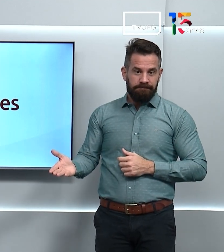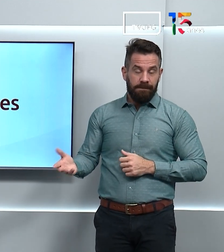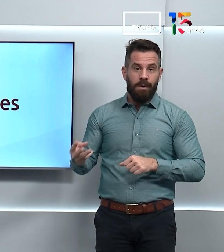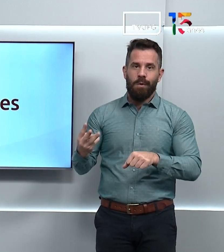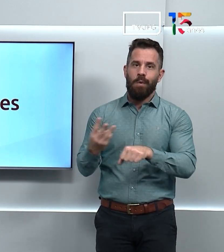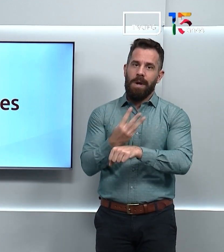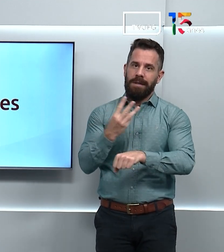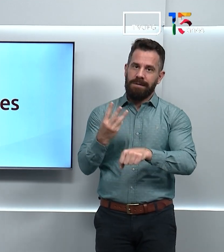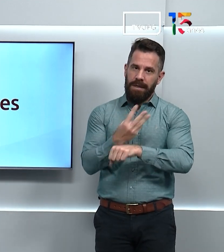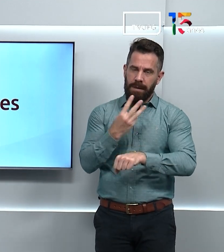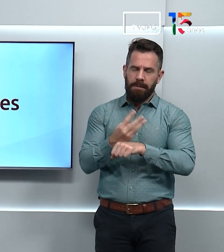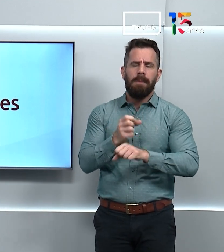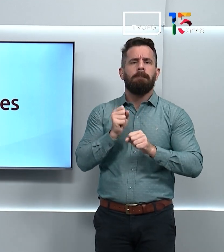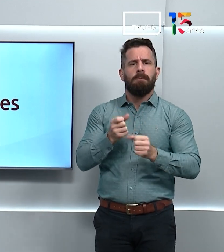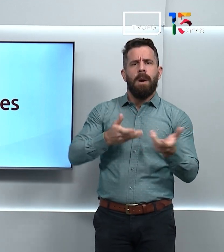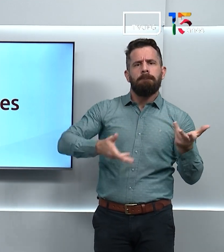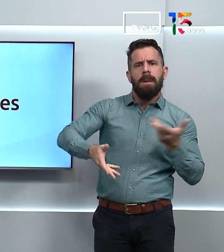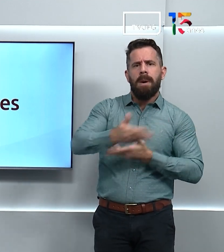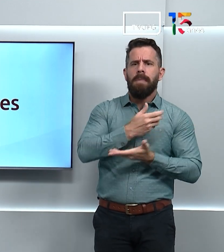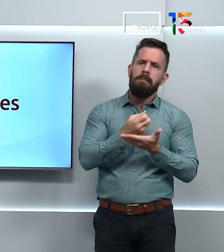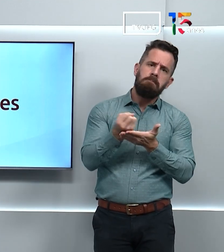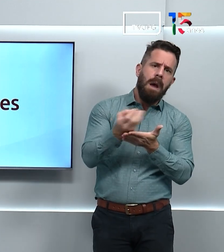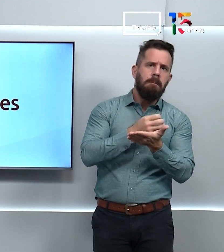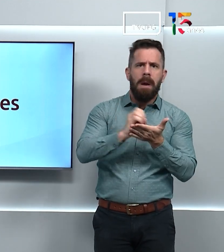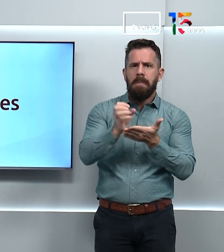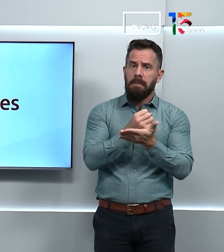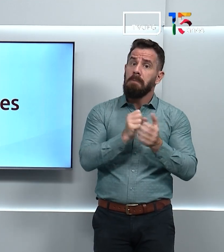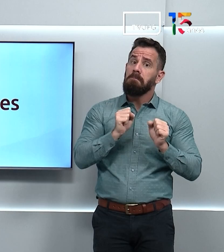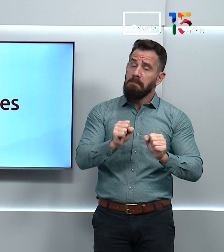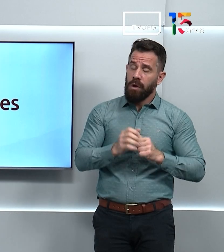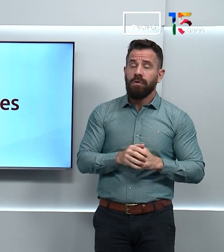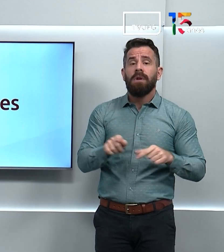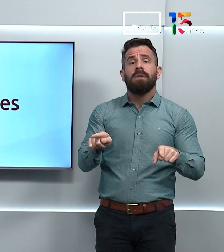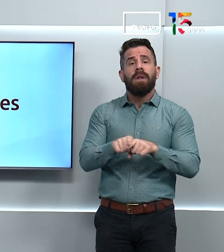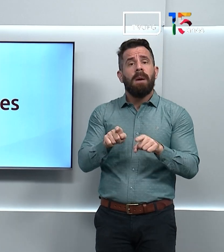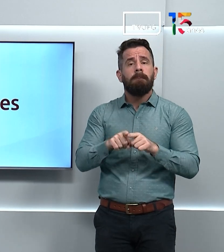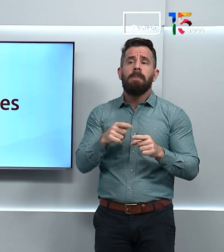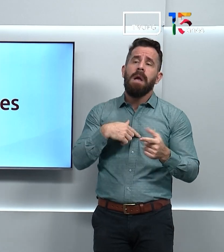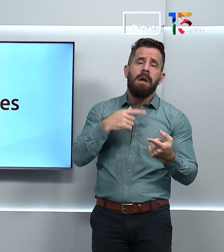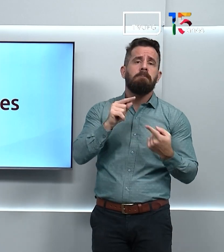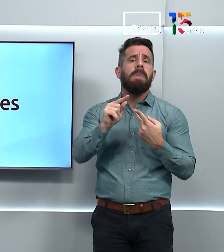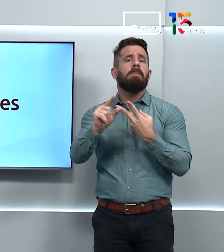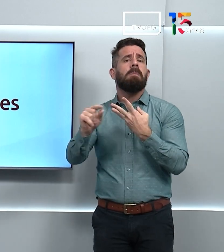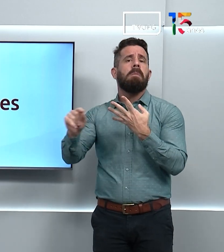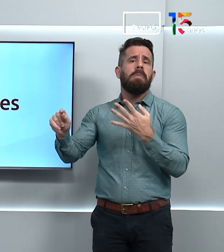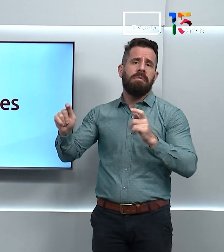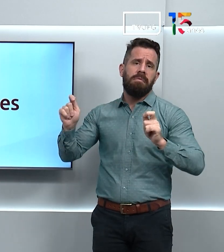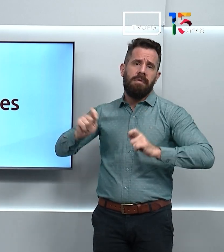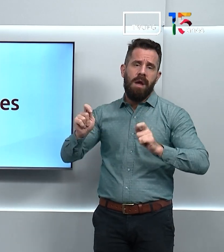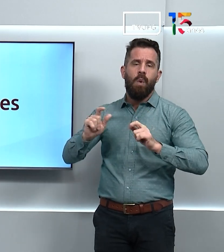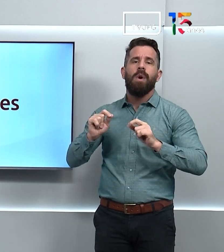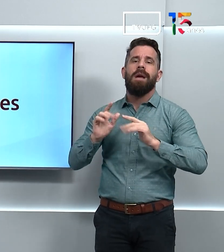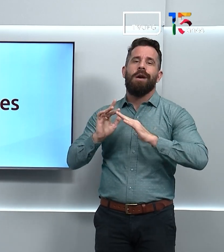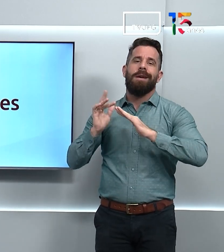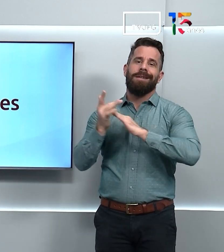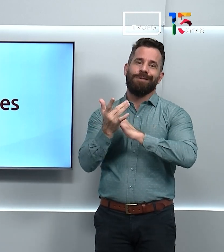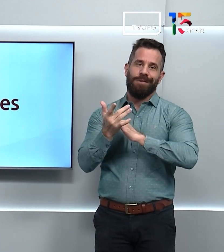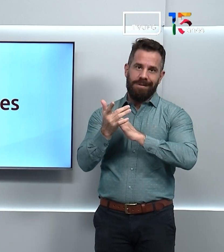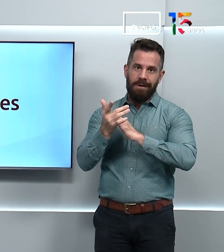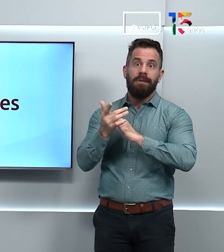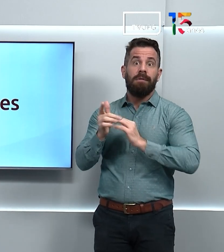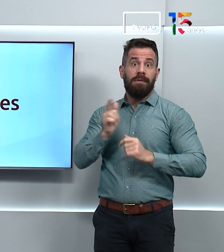629-9181-1406. Você pode conversar com a gente por ele, viu? Também tem outras opções de entrar em contato com a TV UFG, que são as nossas redes